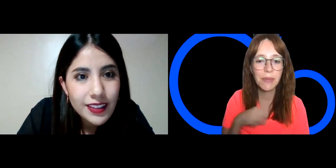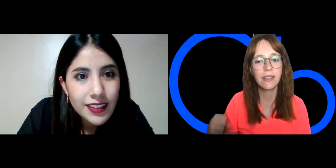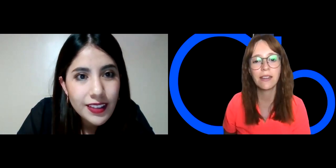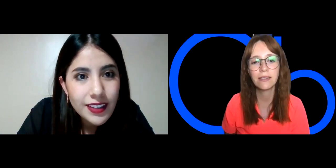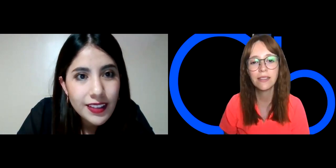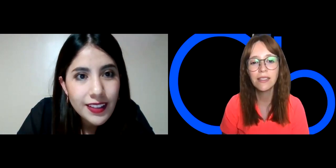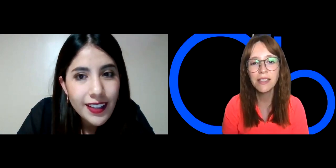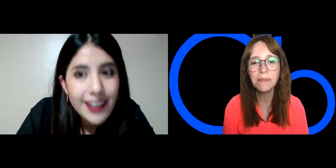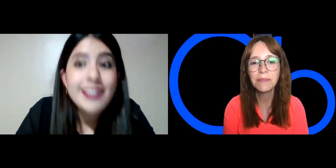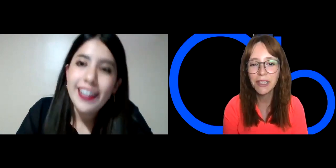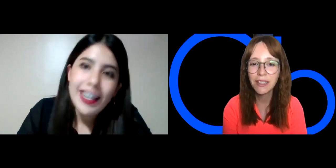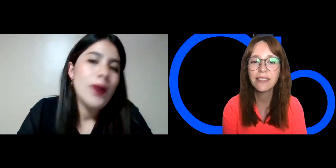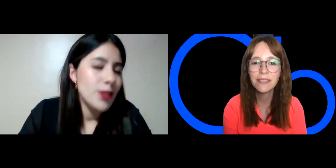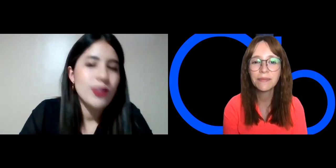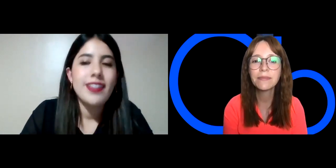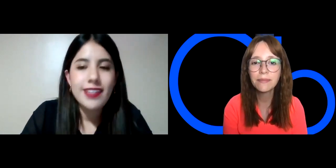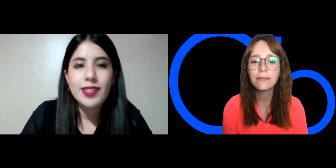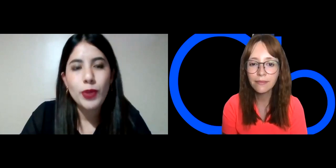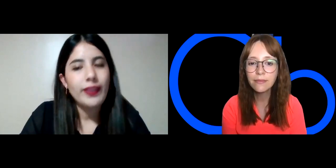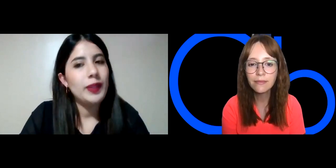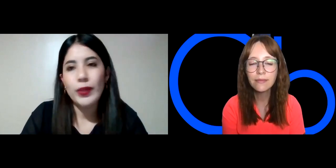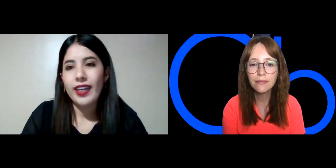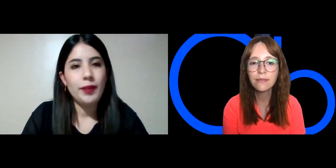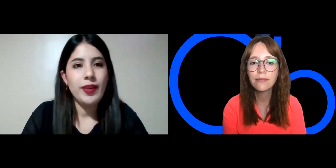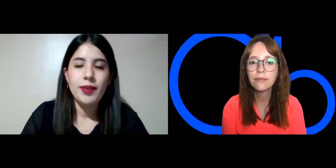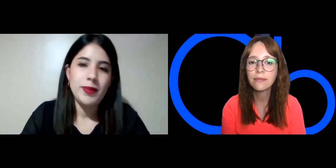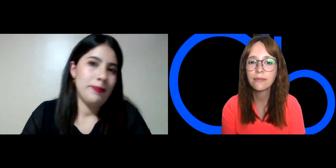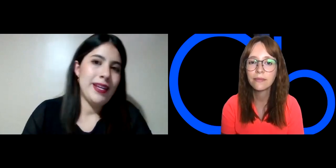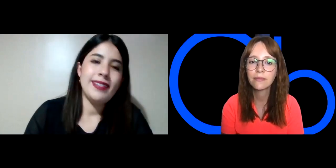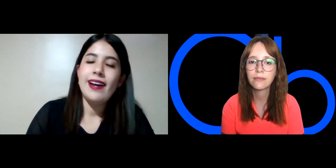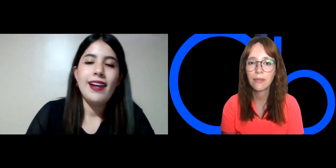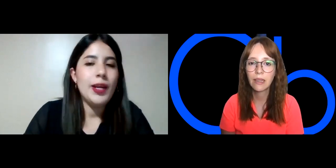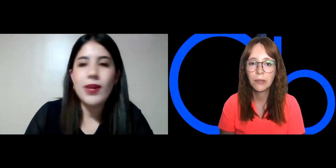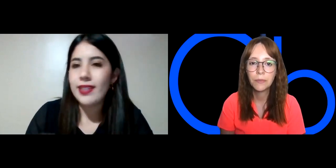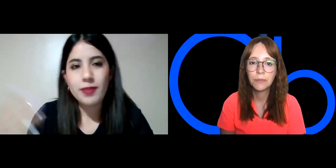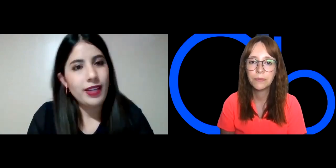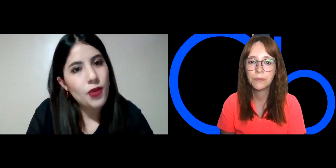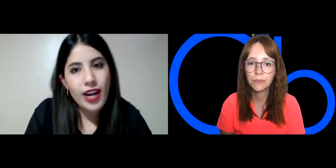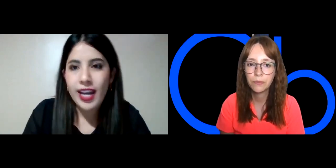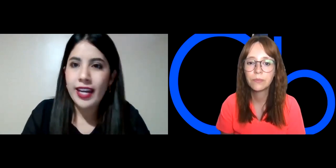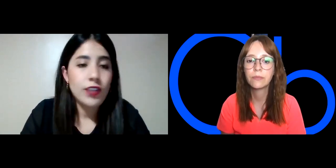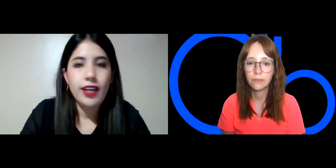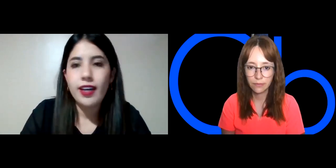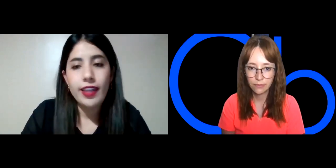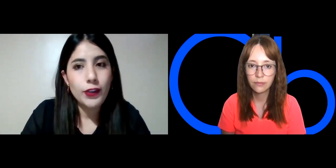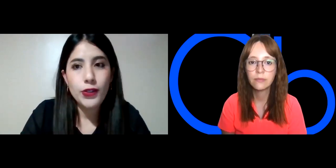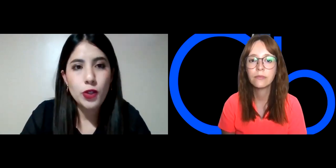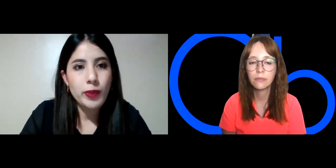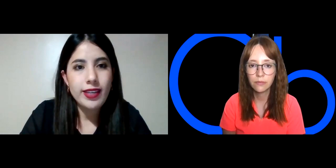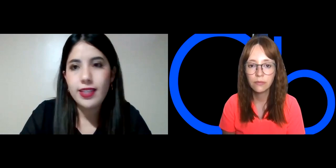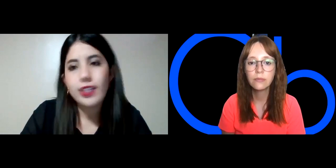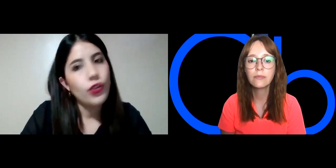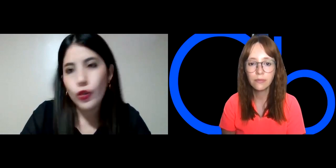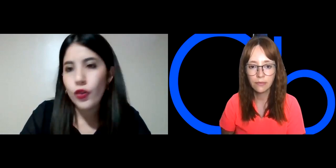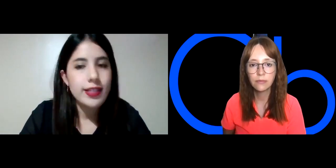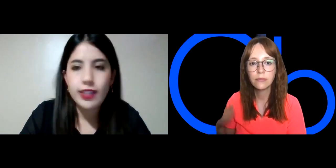señas mexicana. ¿Sí? Sí, claro, eso sí, sí es importante, porque está la lengua de señas venezolana, o sea, hay de todos los